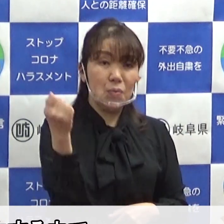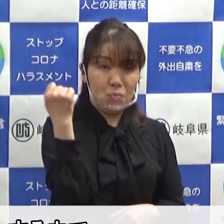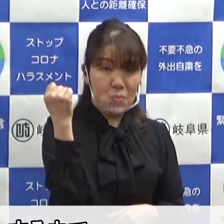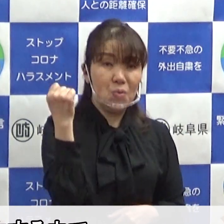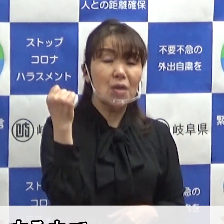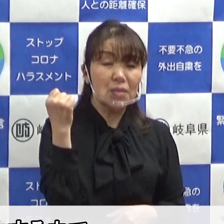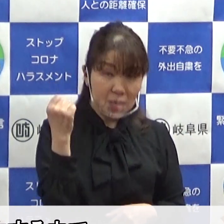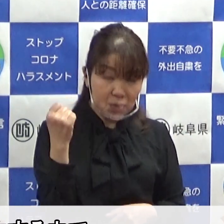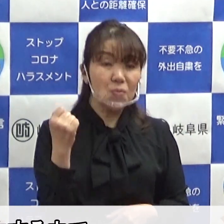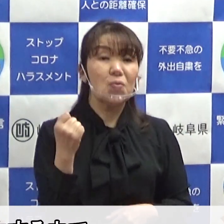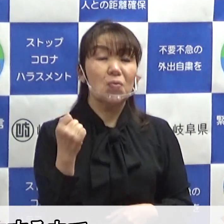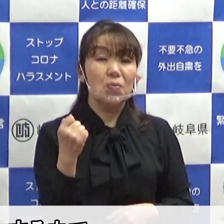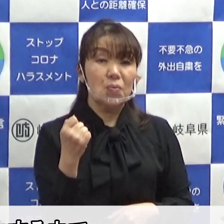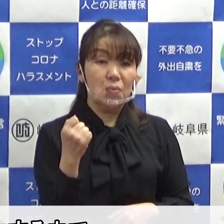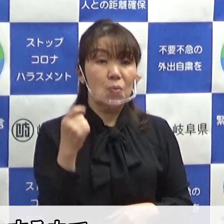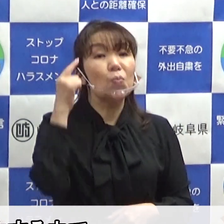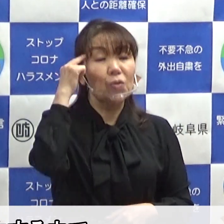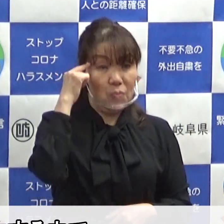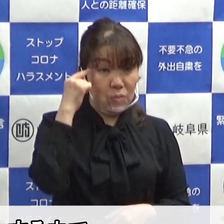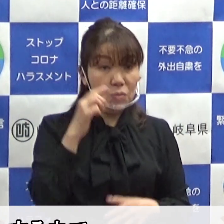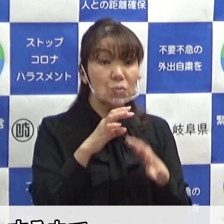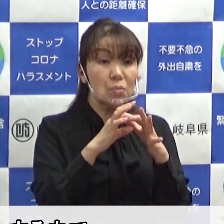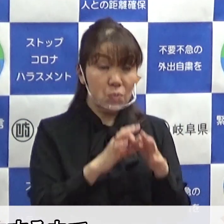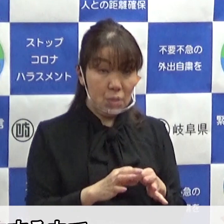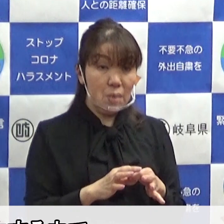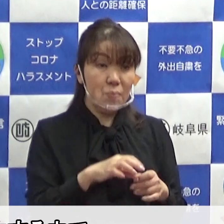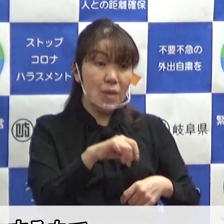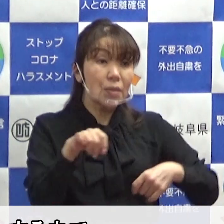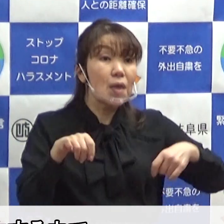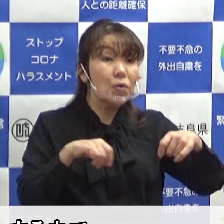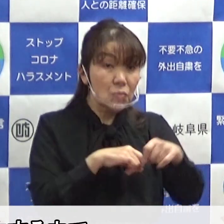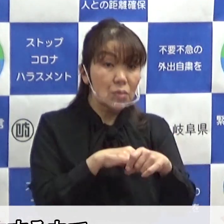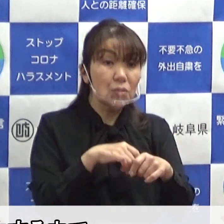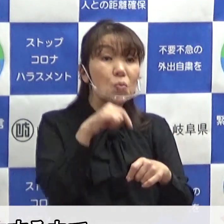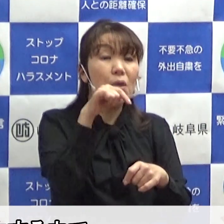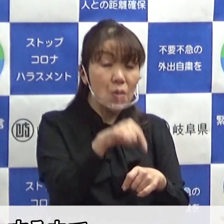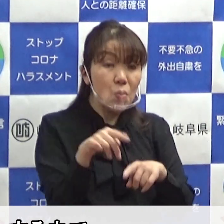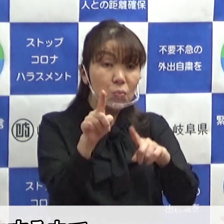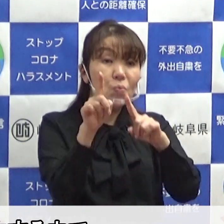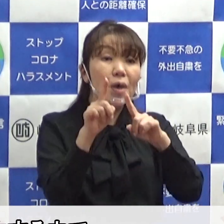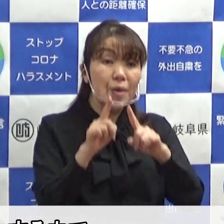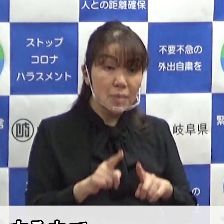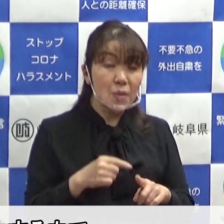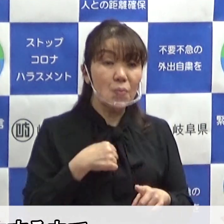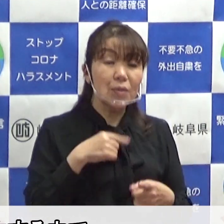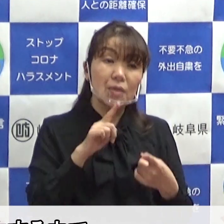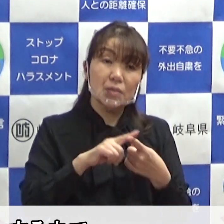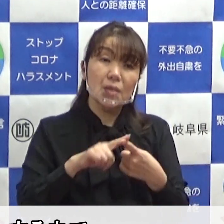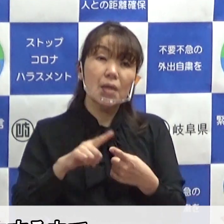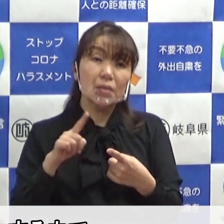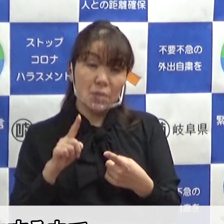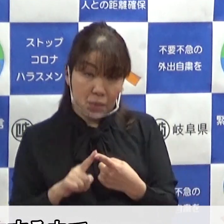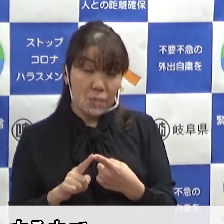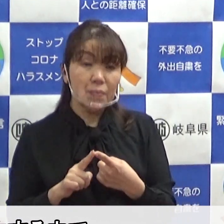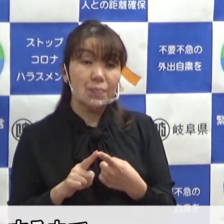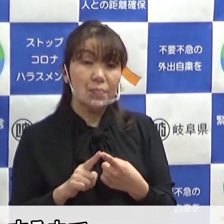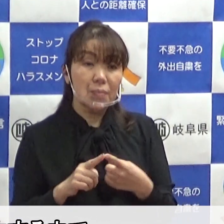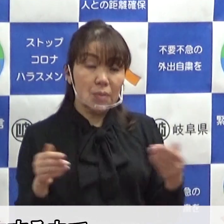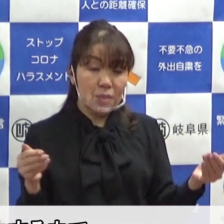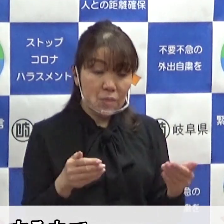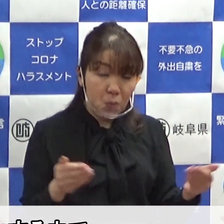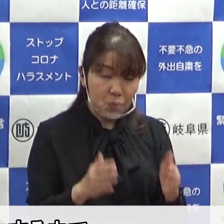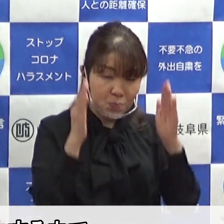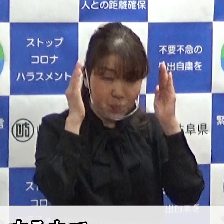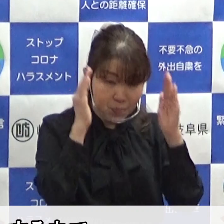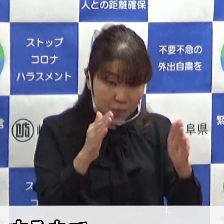と思いますので、逆にそういうことを踏まえて、 私なりに、まあ、職務に専念